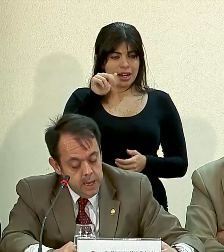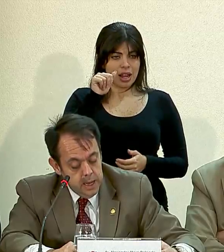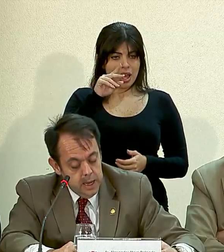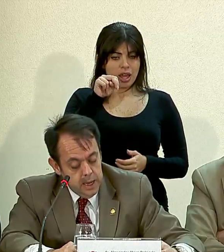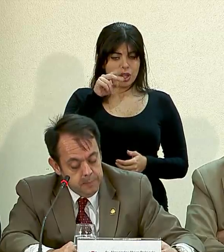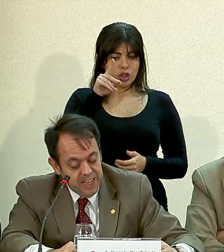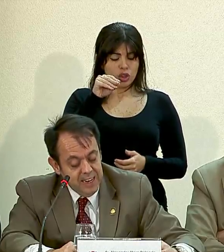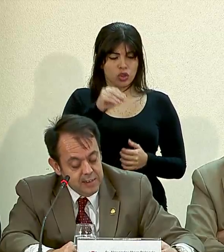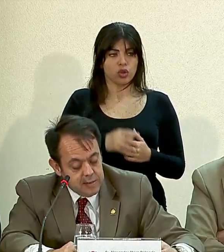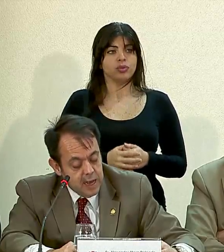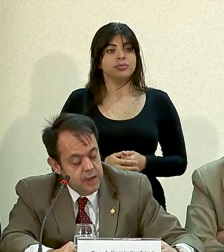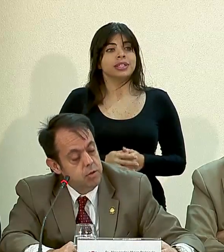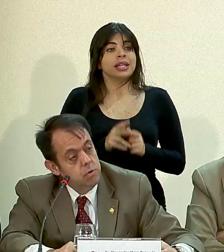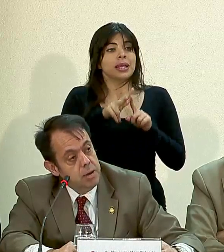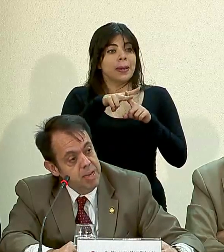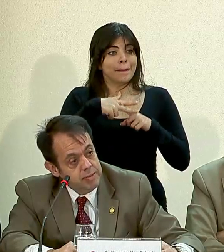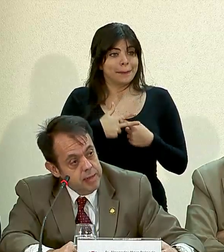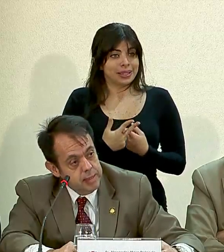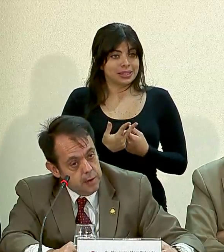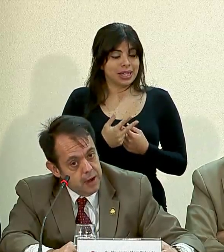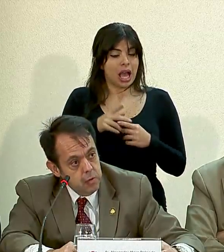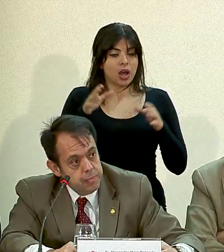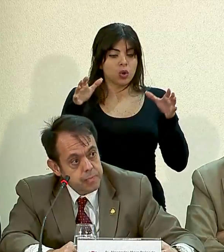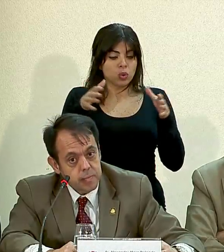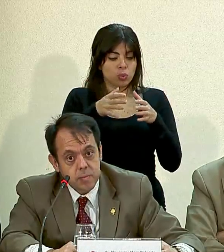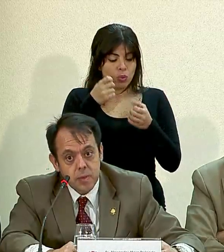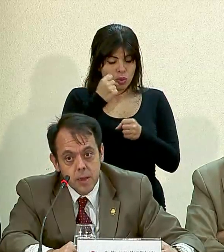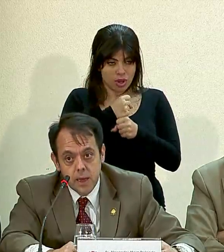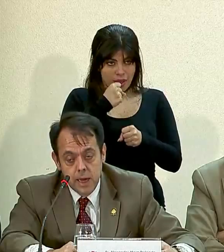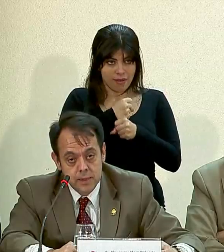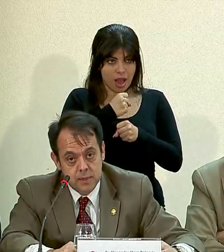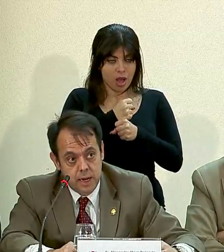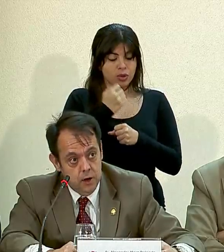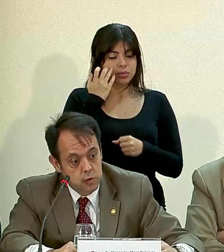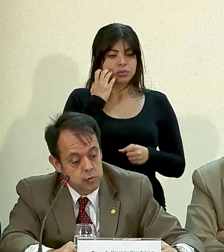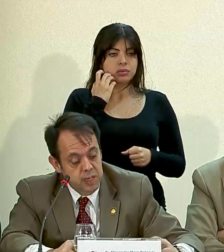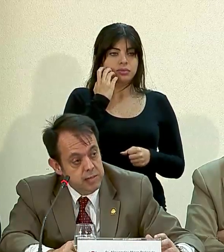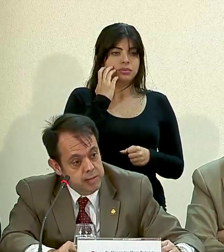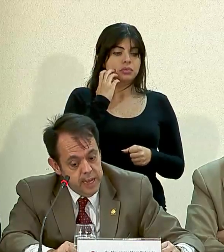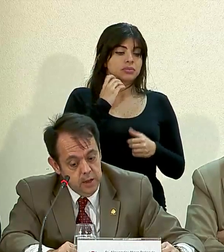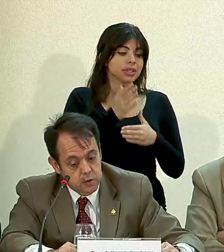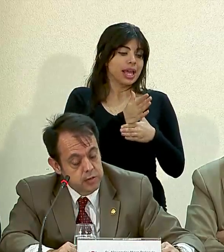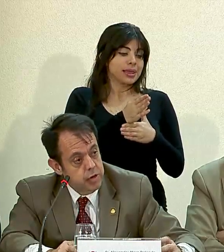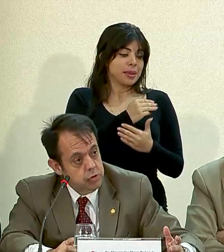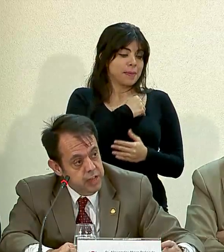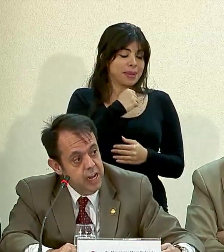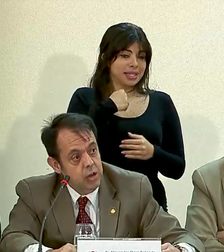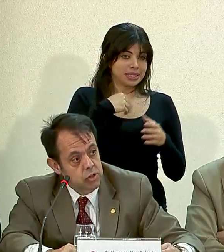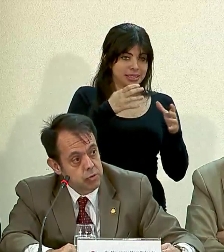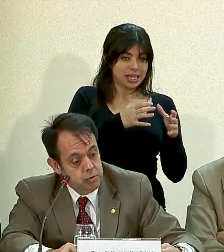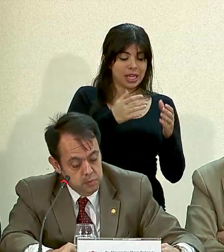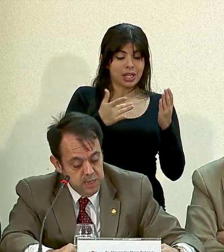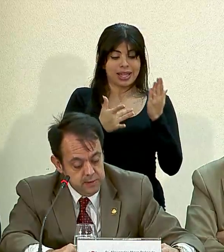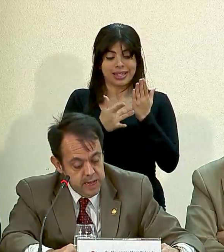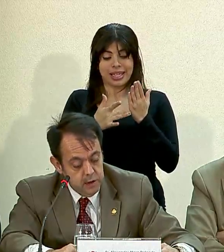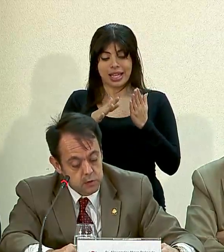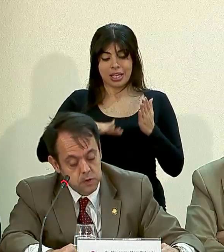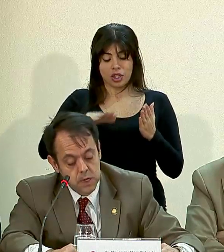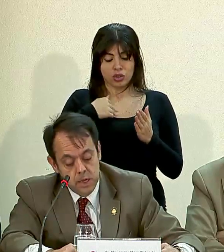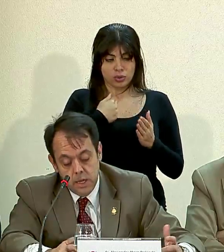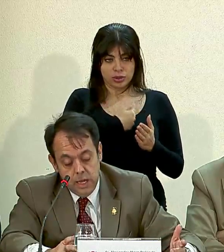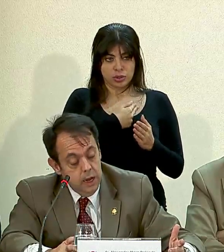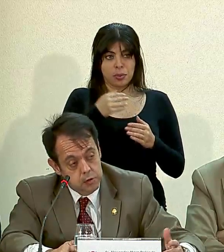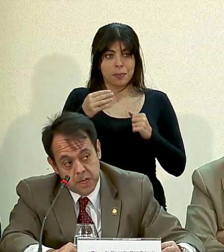de iniciar una mesa de trabajo entre los ministerios, entre los técnicos de nuestros